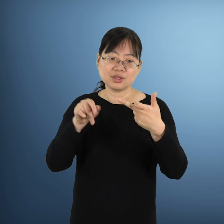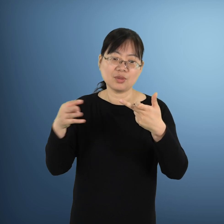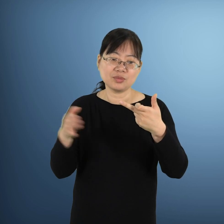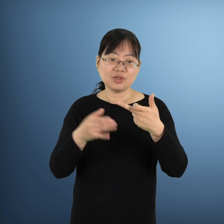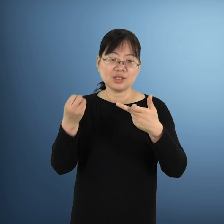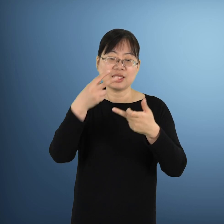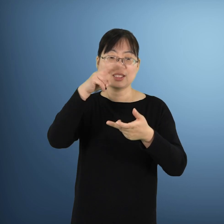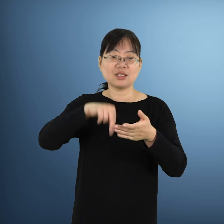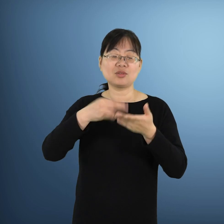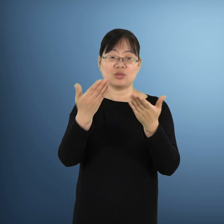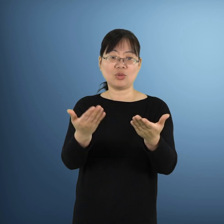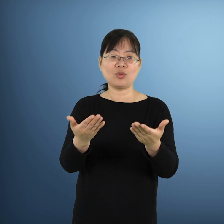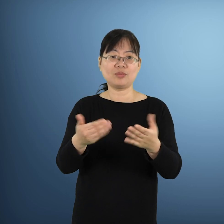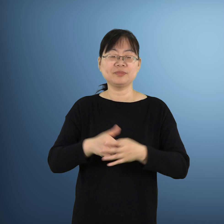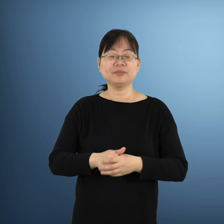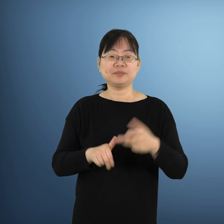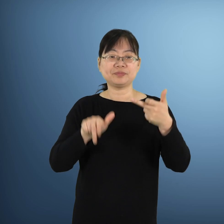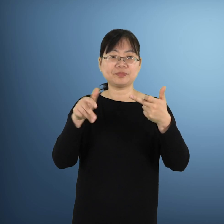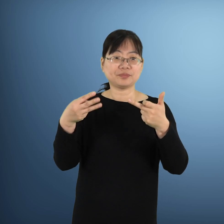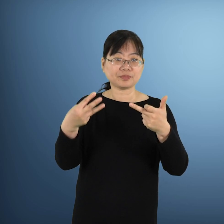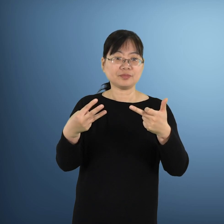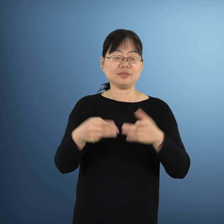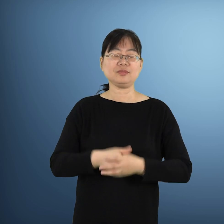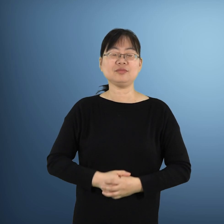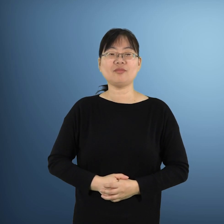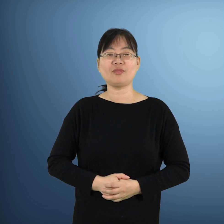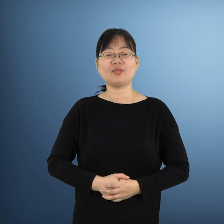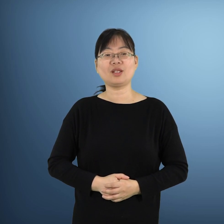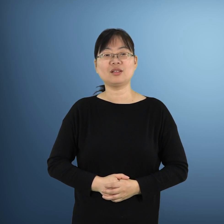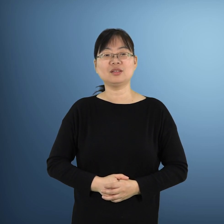17절서부터 제가 다시 좀 읽겠습니다. 17절.